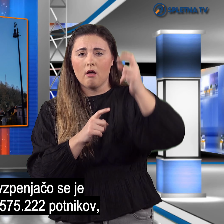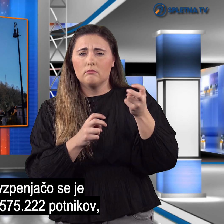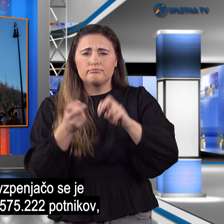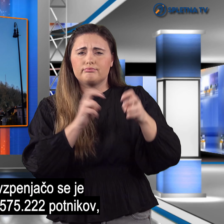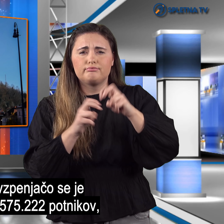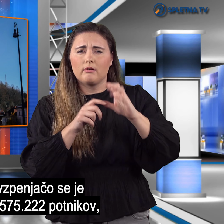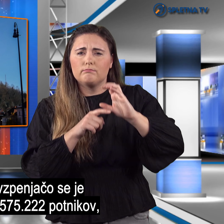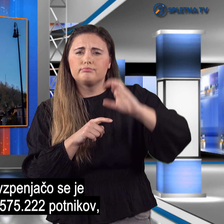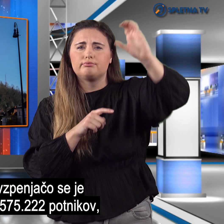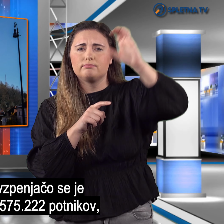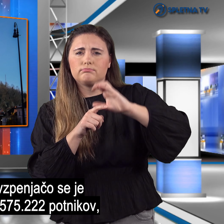se je pripeljalo